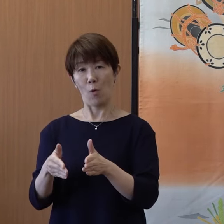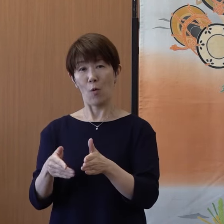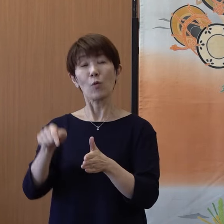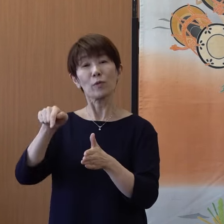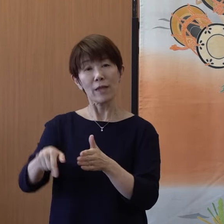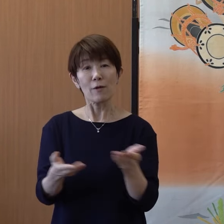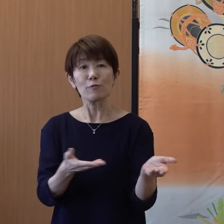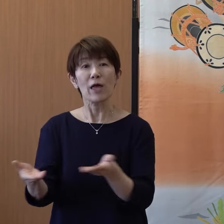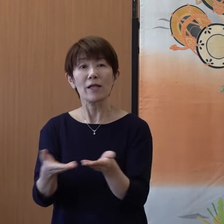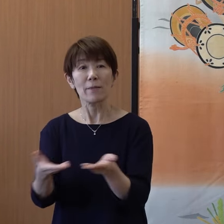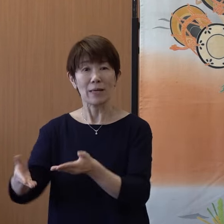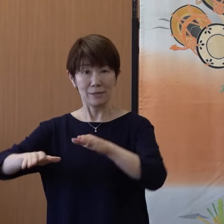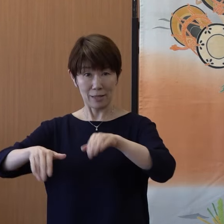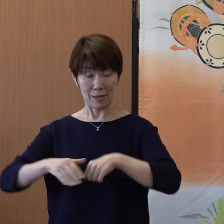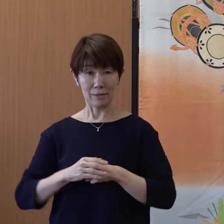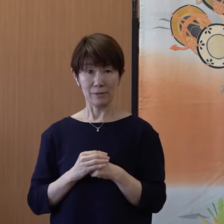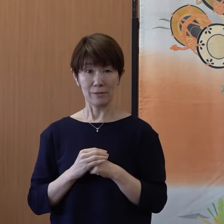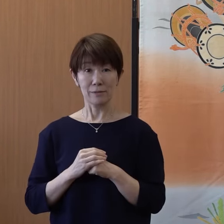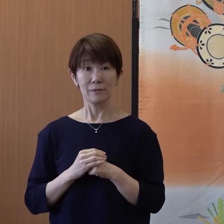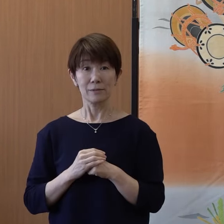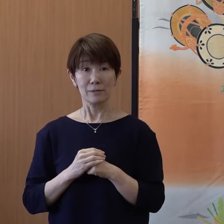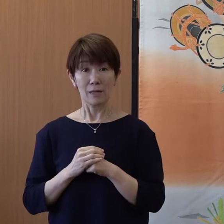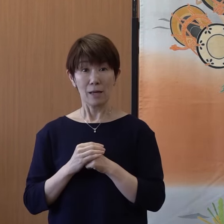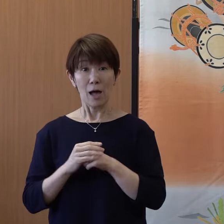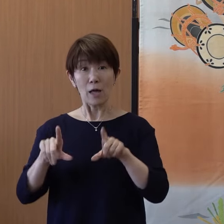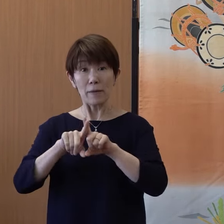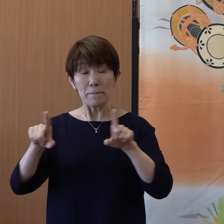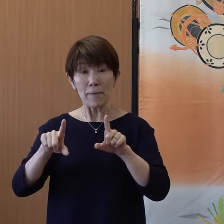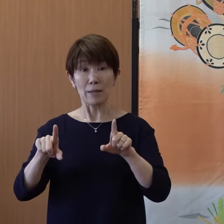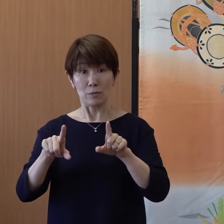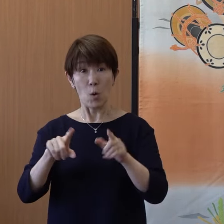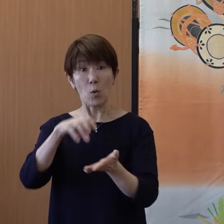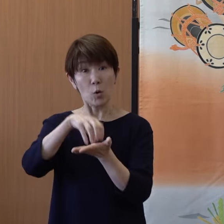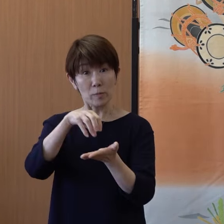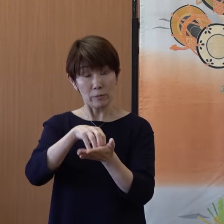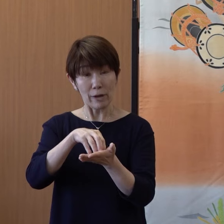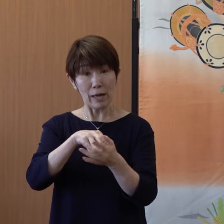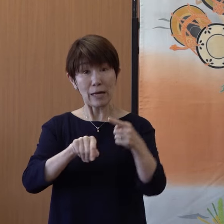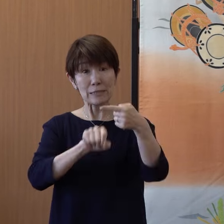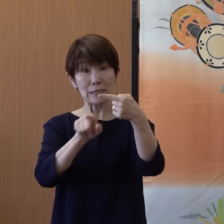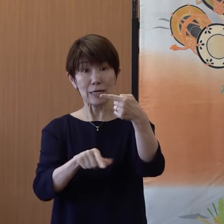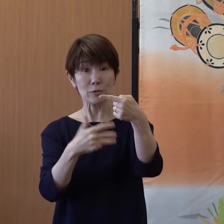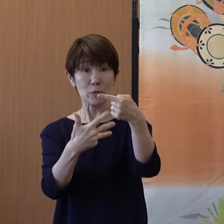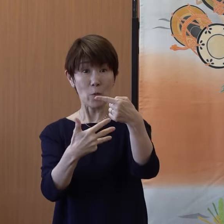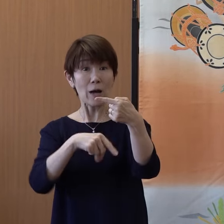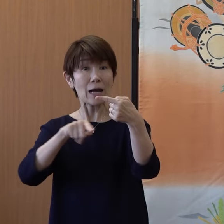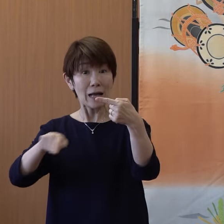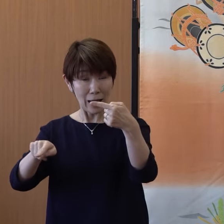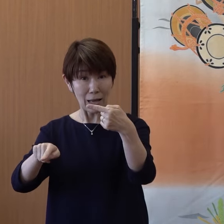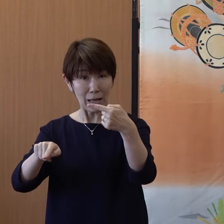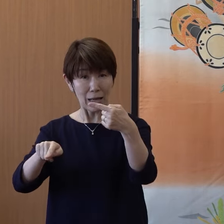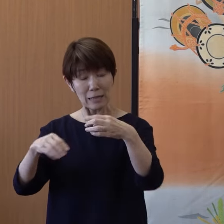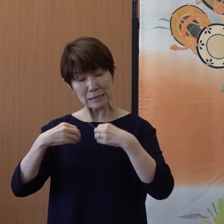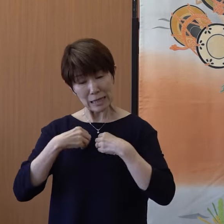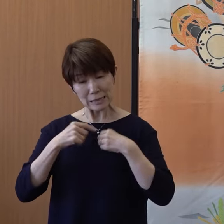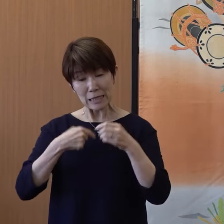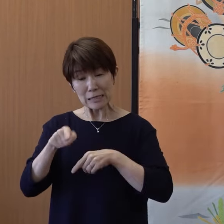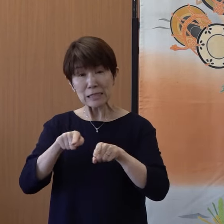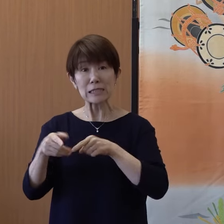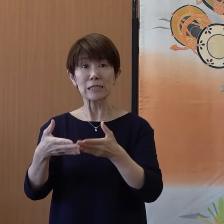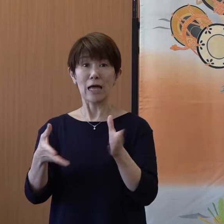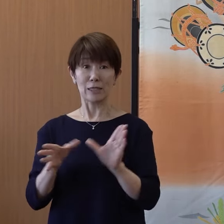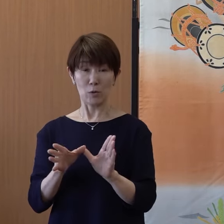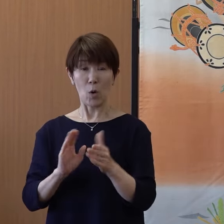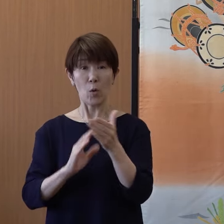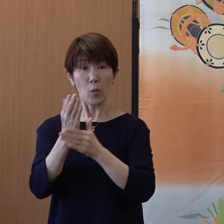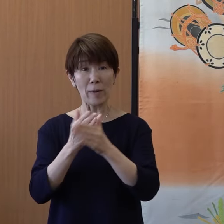。可燃ごみについては1月8日から被災自治体の焼却施設が復旧する